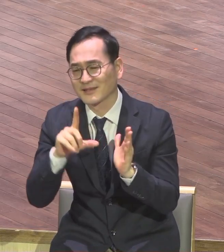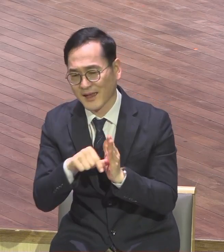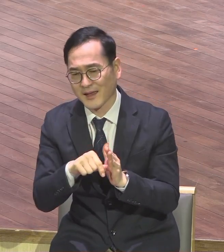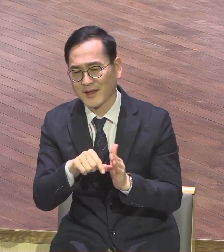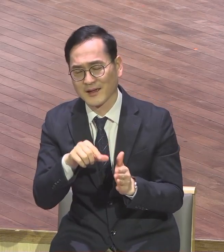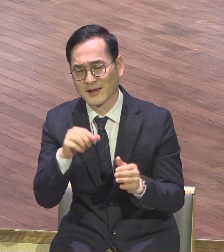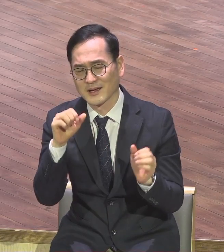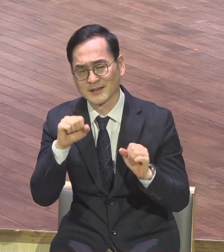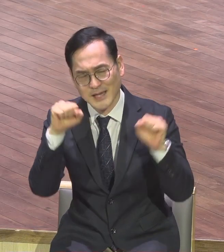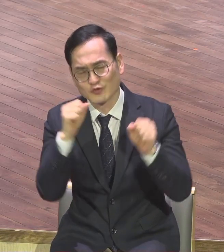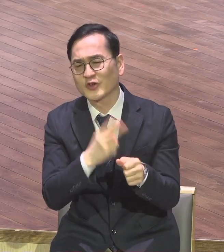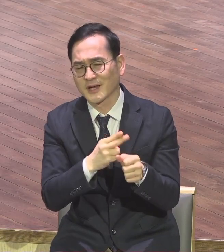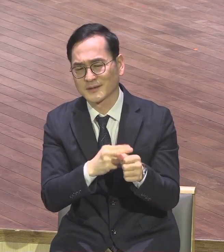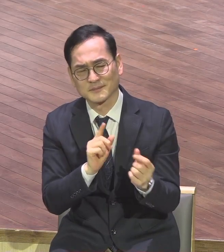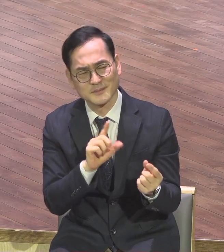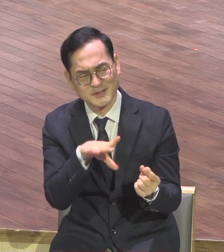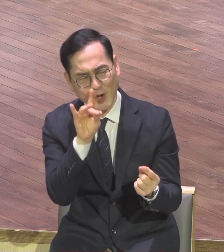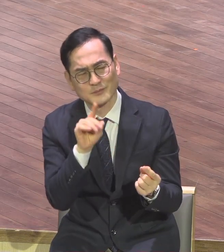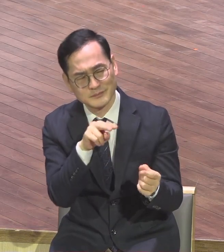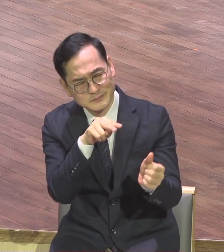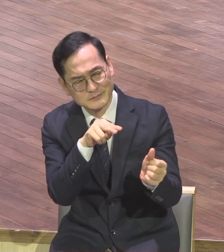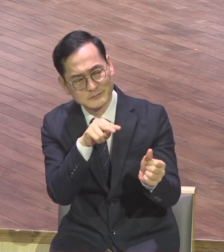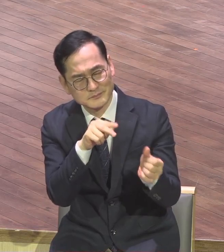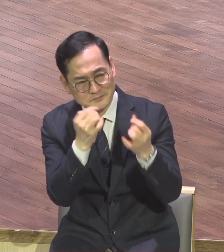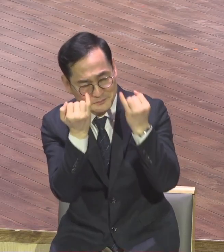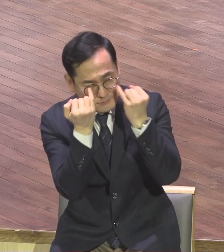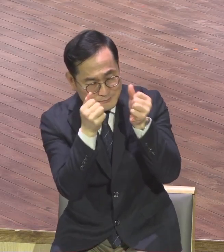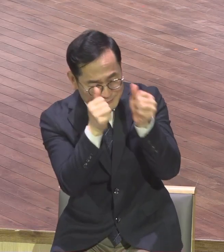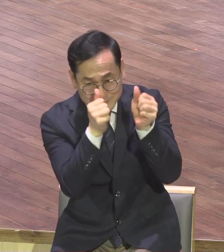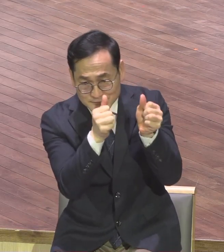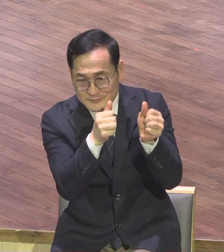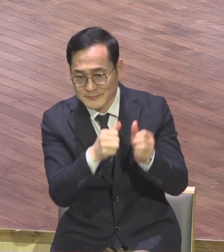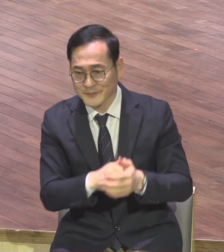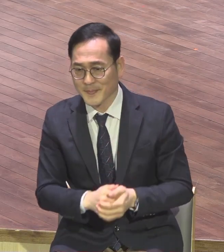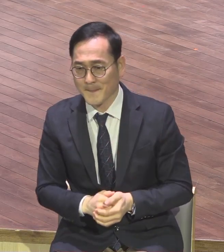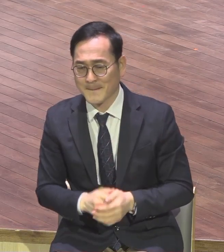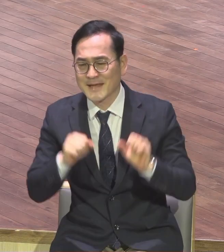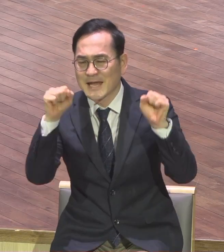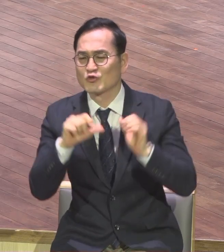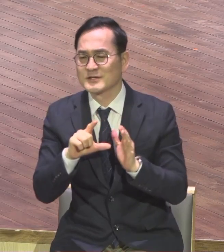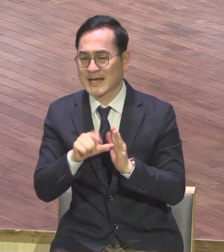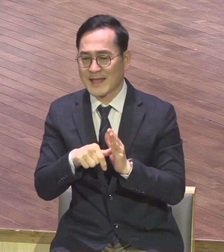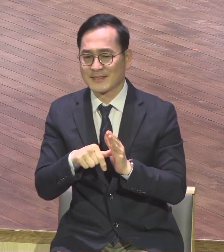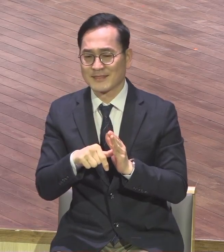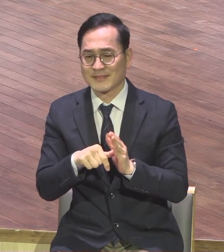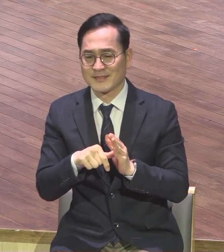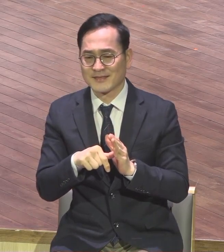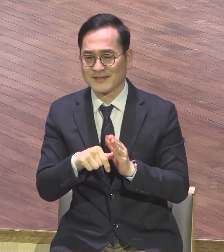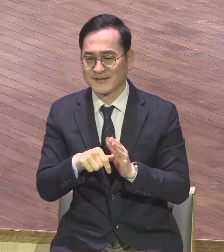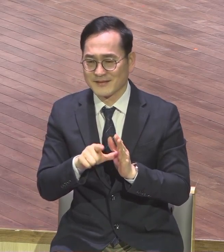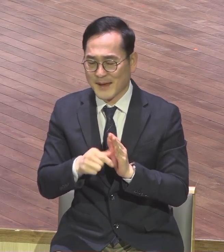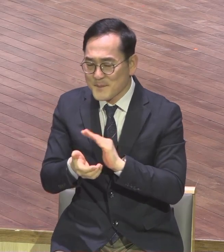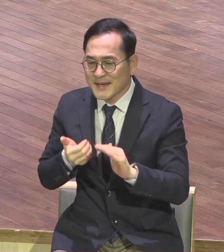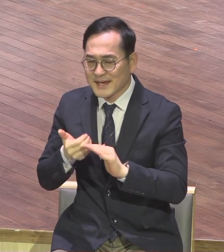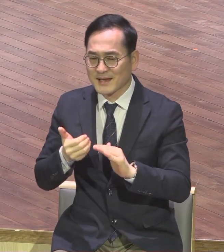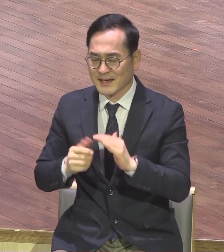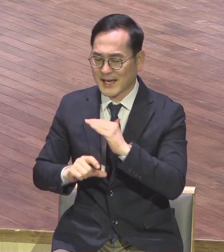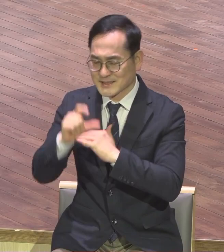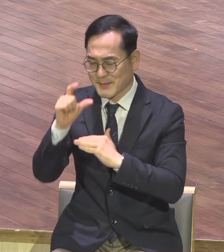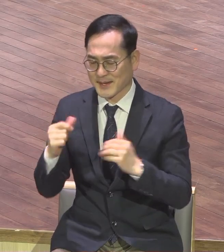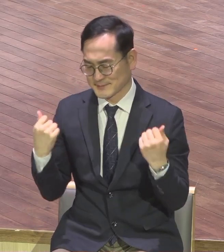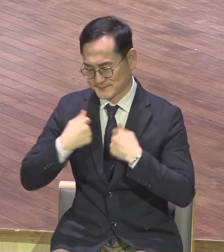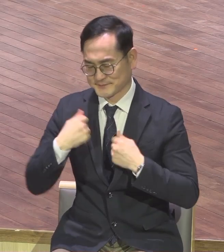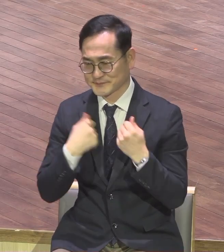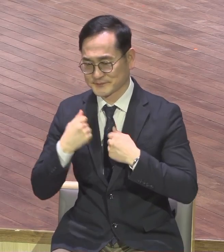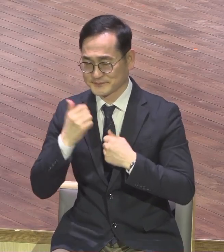그래서 체육 시간이 되면 이 수업 전날 그 꽃단장을 하고 그야말로 체육